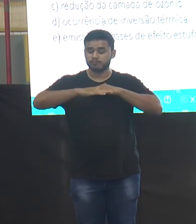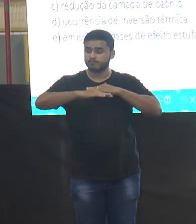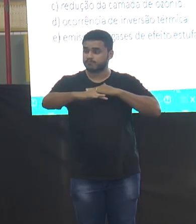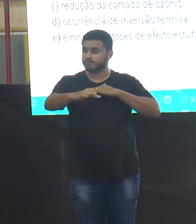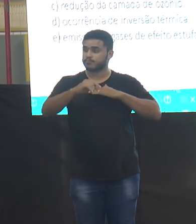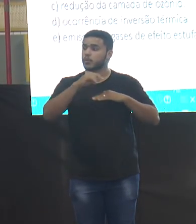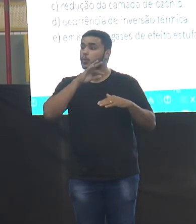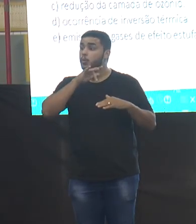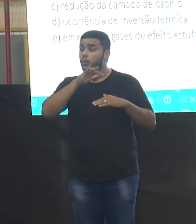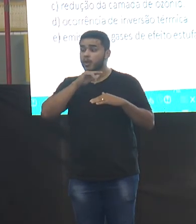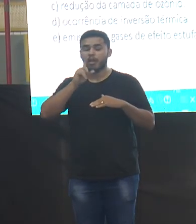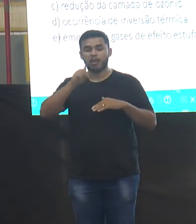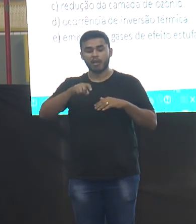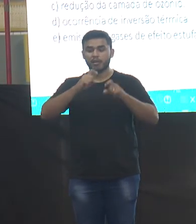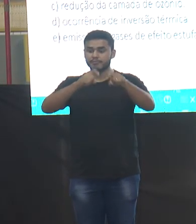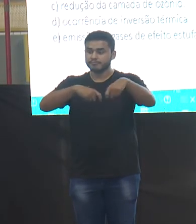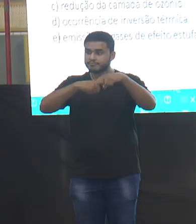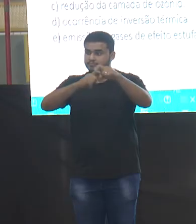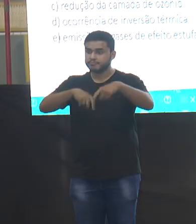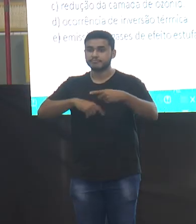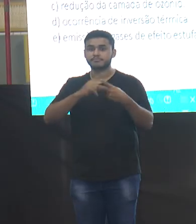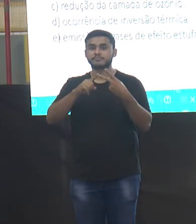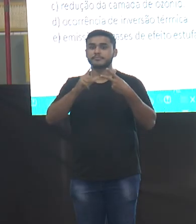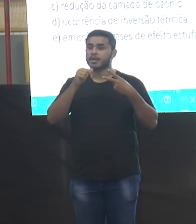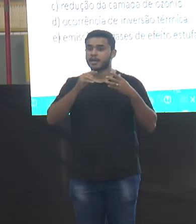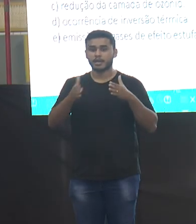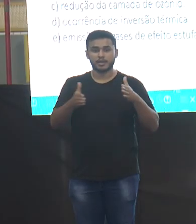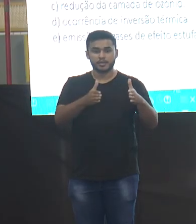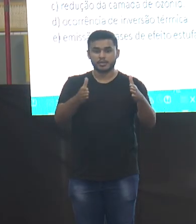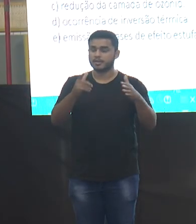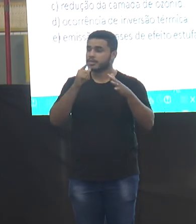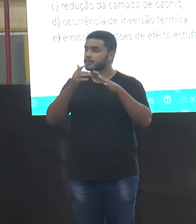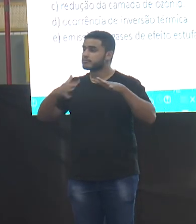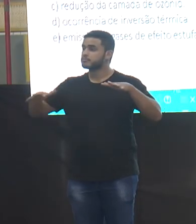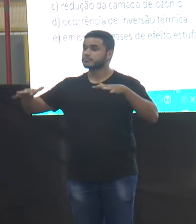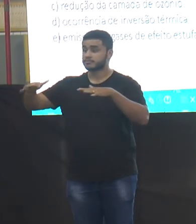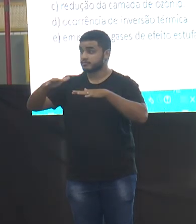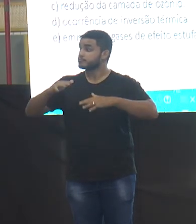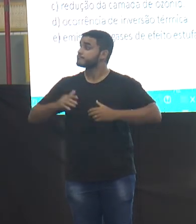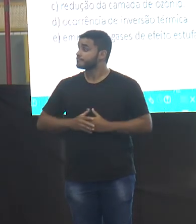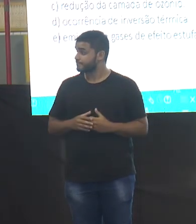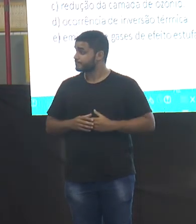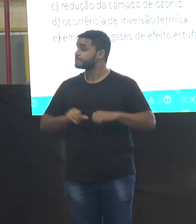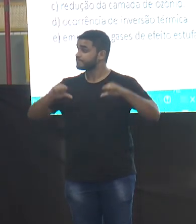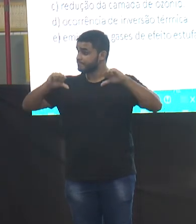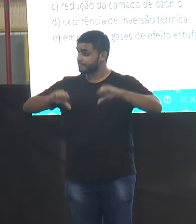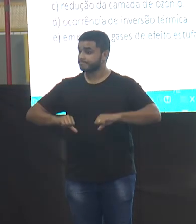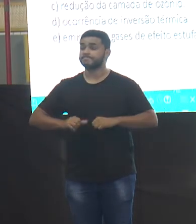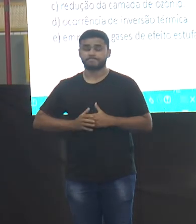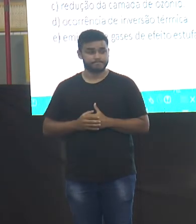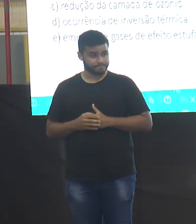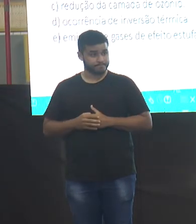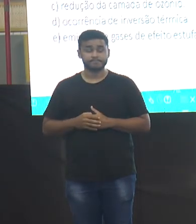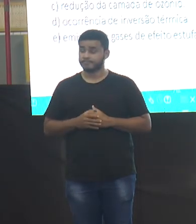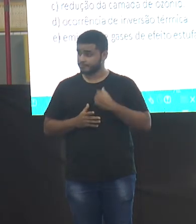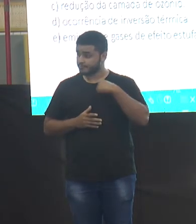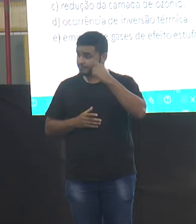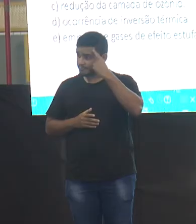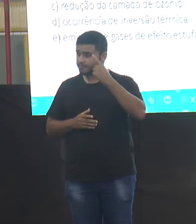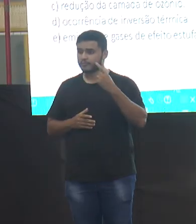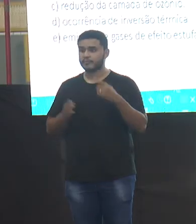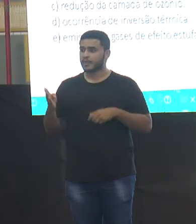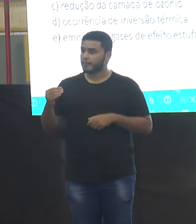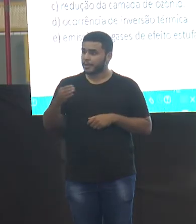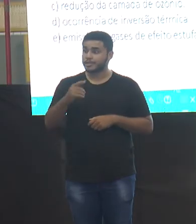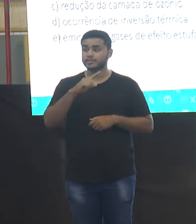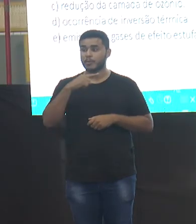queima a plantação. São os rios e lagos que ficam ácidos e eu tenho uma mortandade acima da normal de peixes